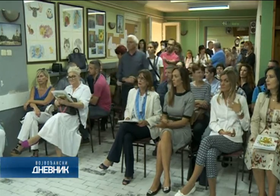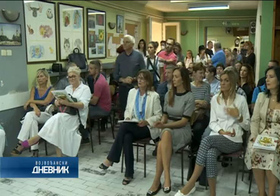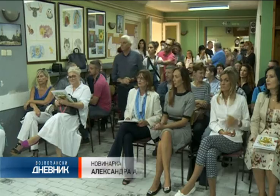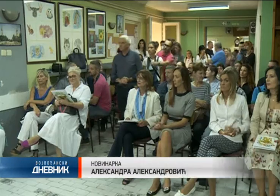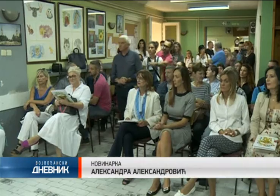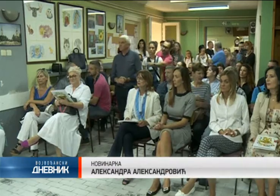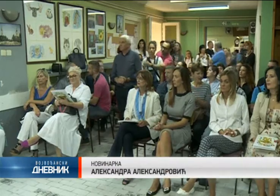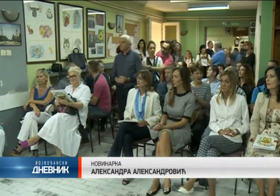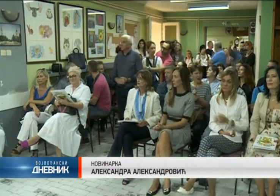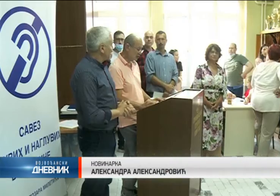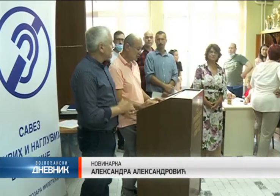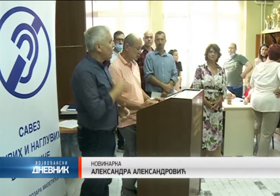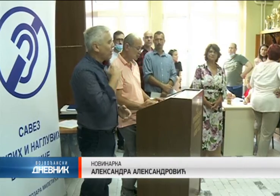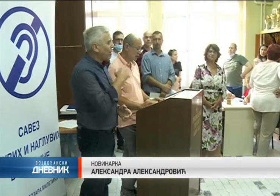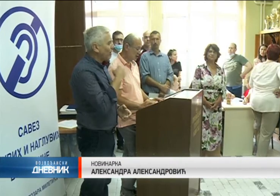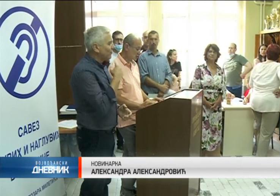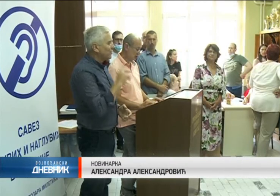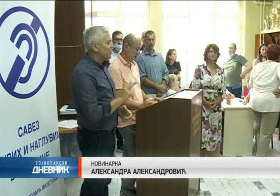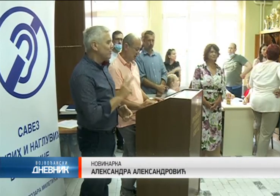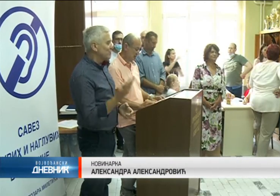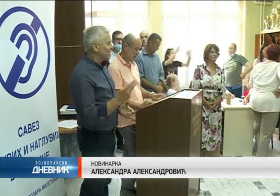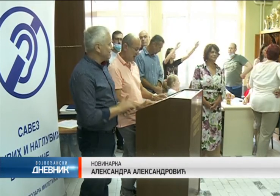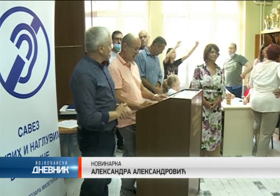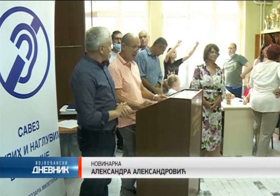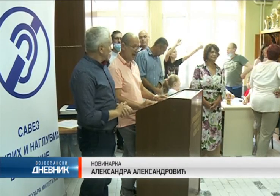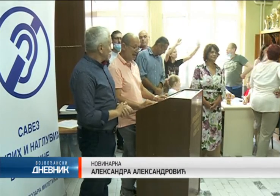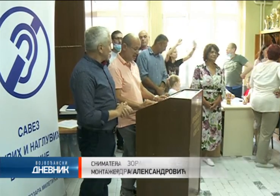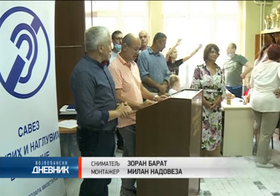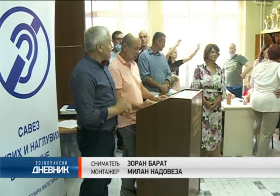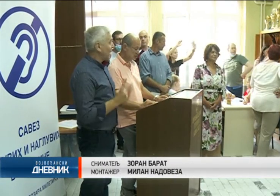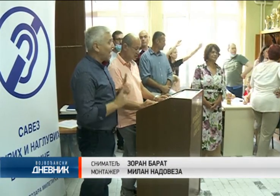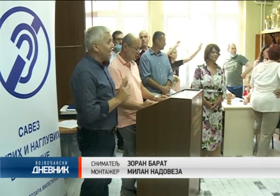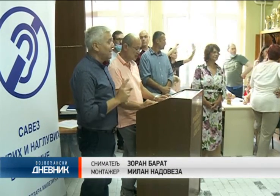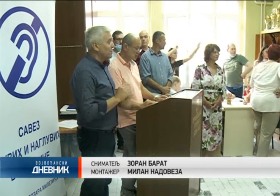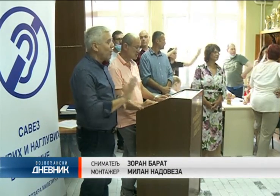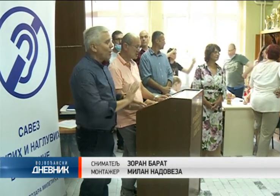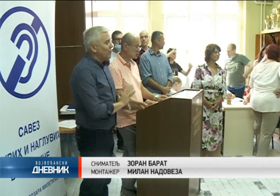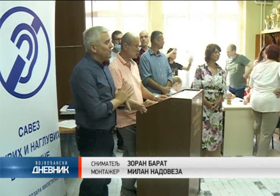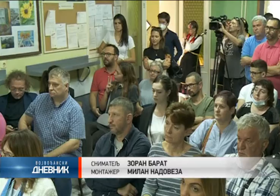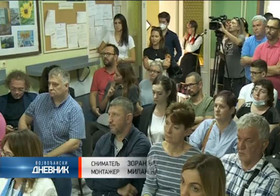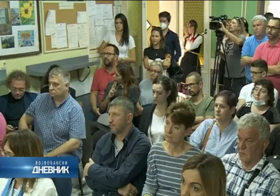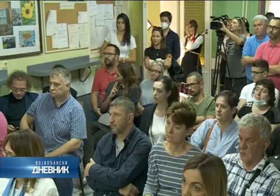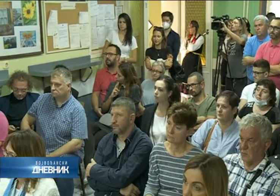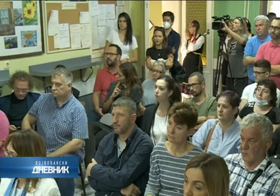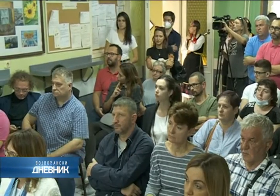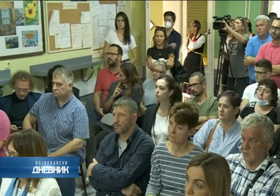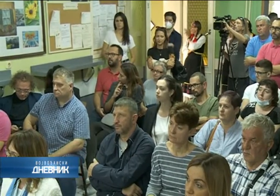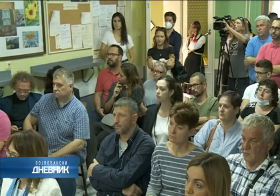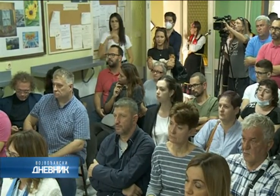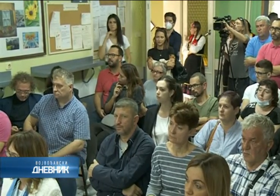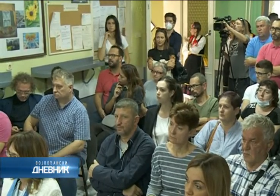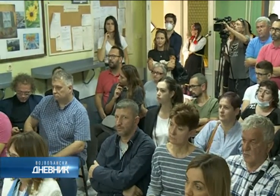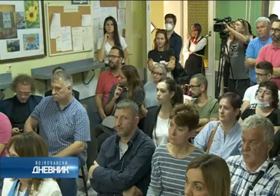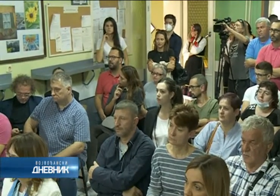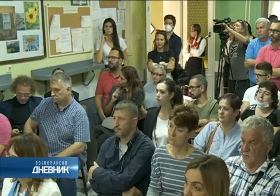Saveza gluvih i nagluvih Srbije, oko 70.000 osoba koriste znakovni jezik kao maternji jezik. Jedna od osnovnih